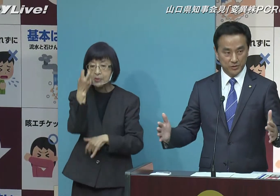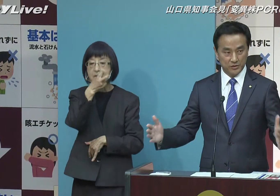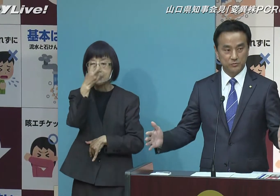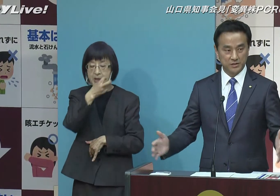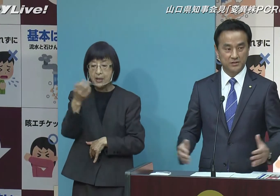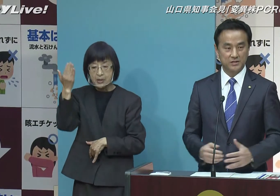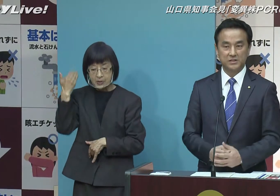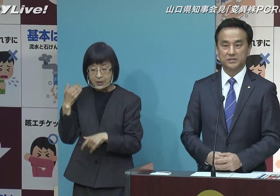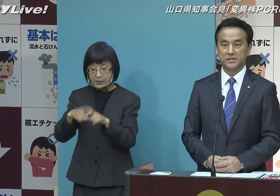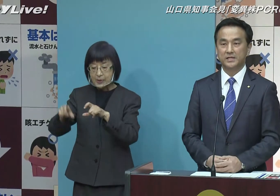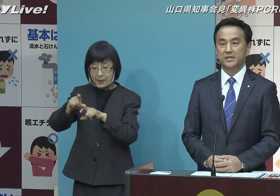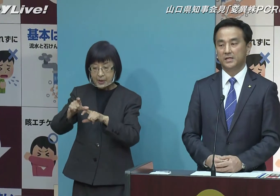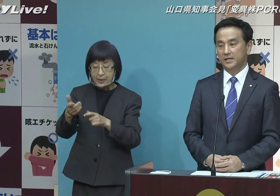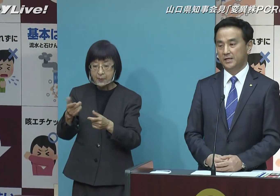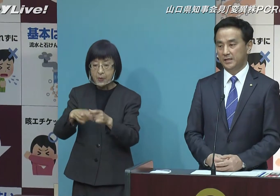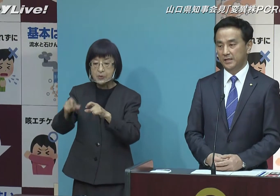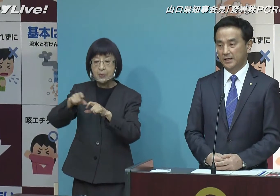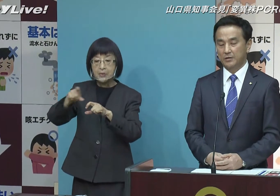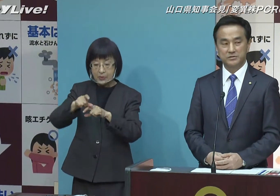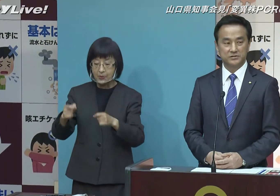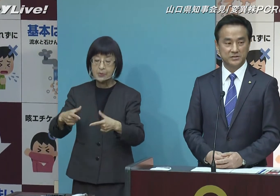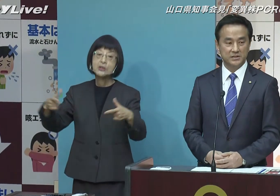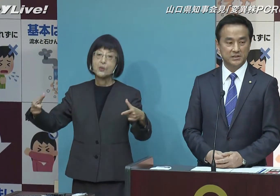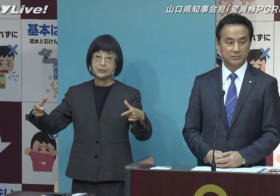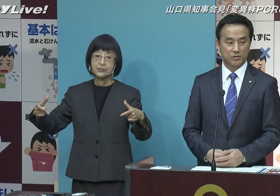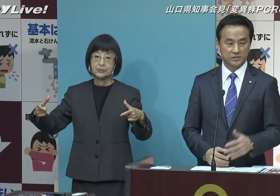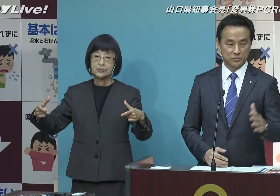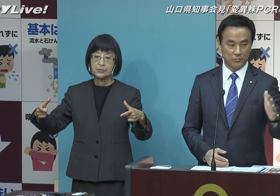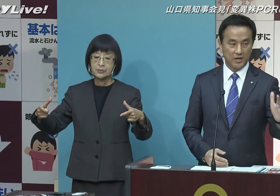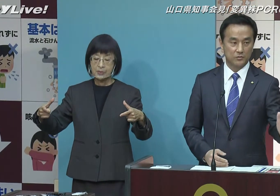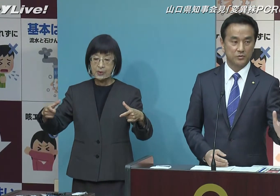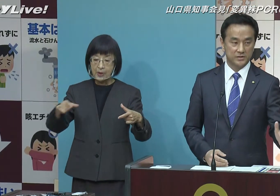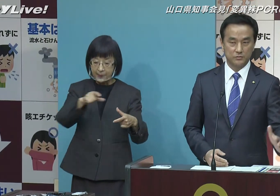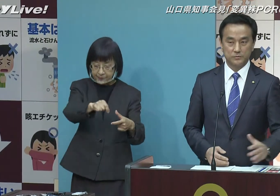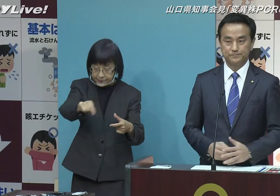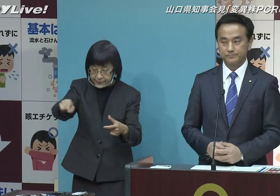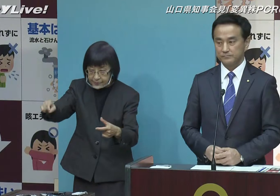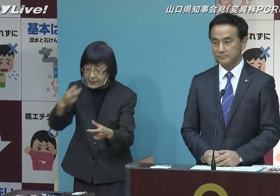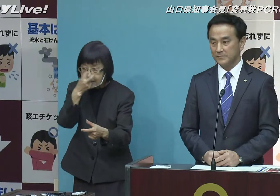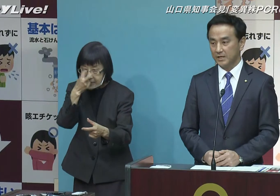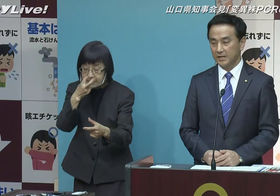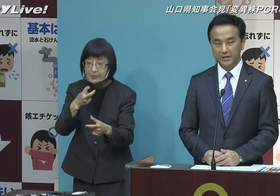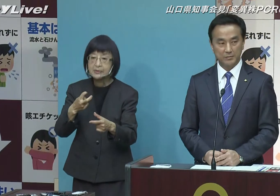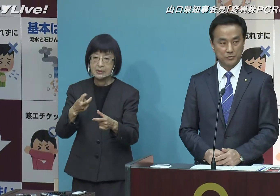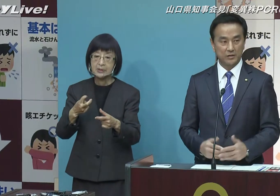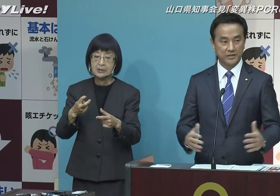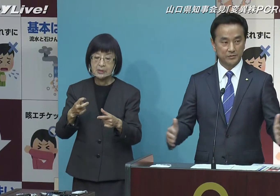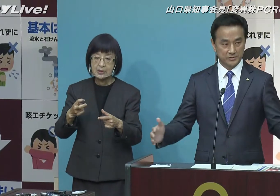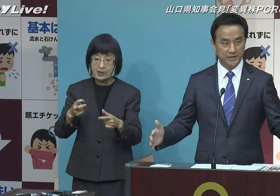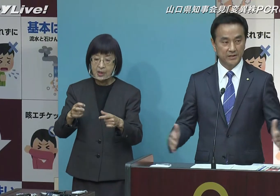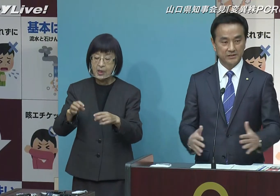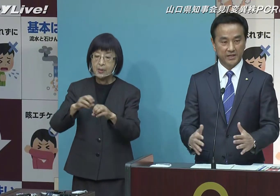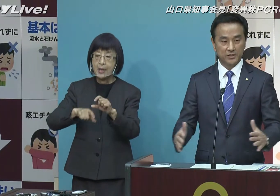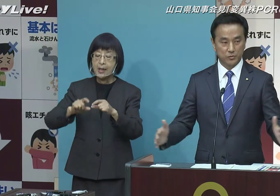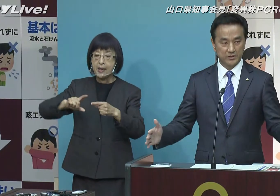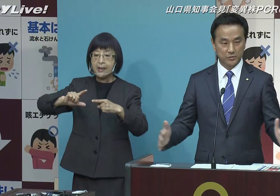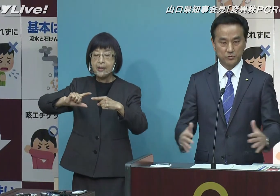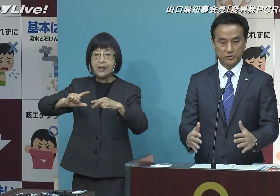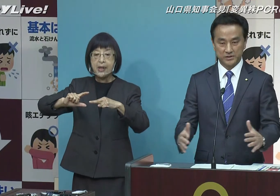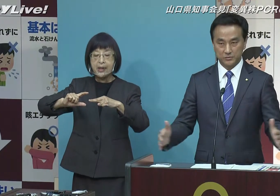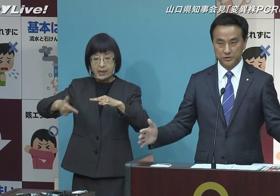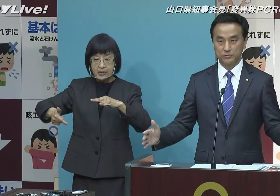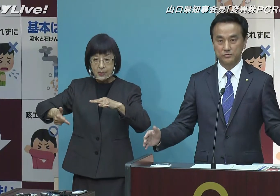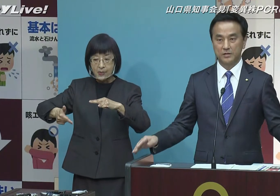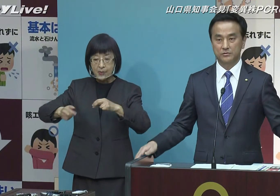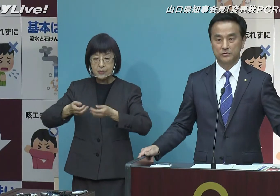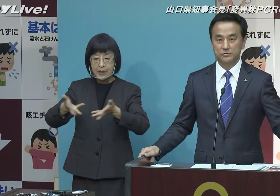来よりもより広く徹底してですね、確実に漏らさずそれも把握をしていく、変異株の拡大をですね、してないかどうかということ